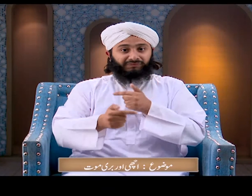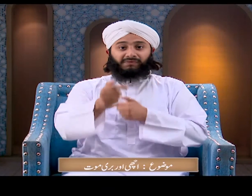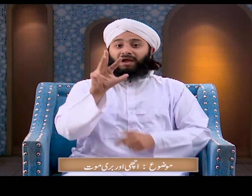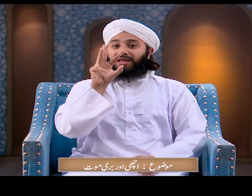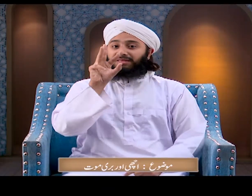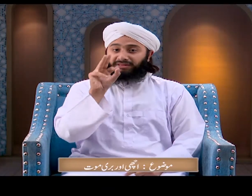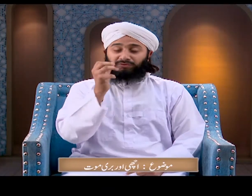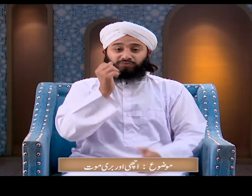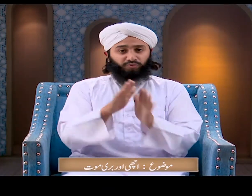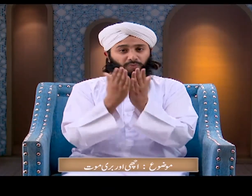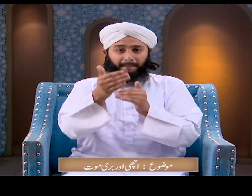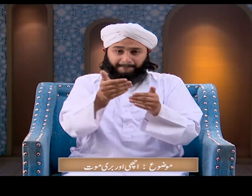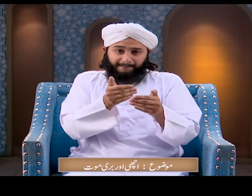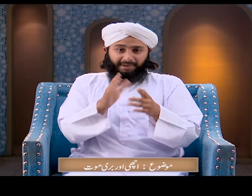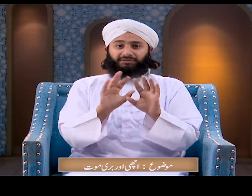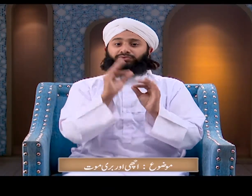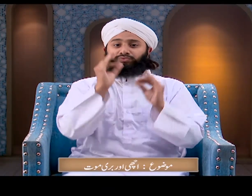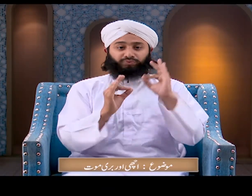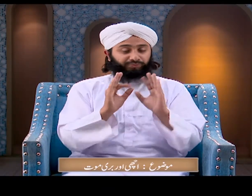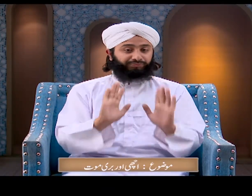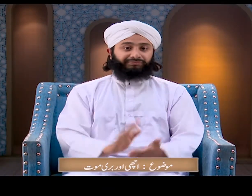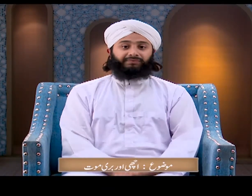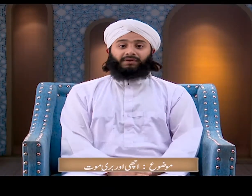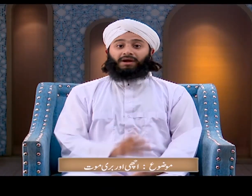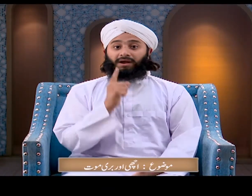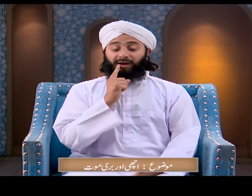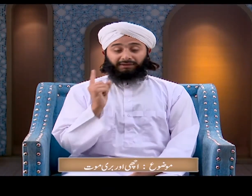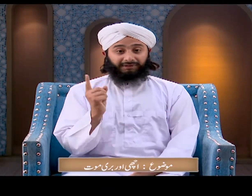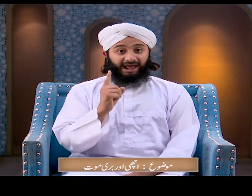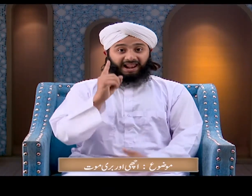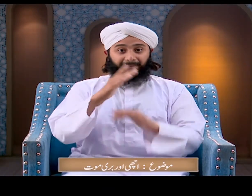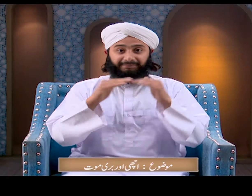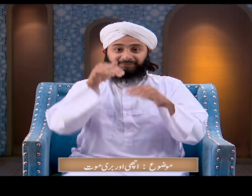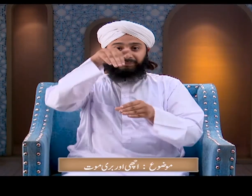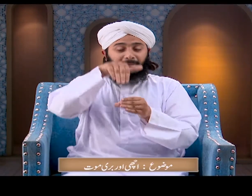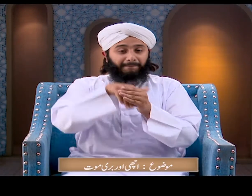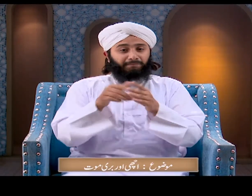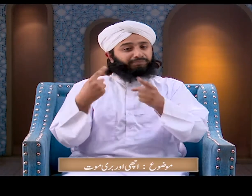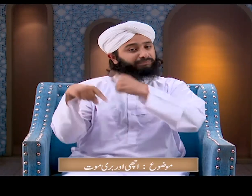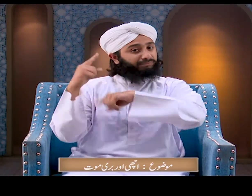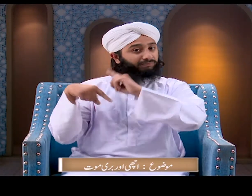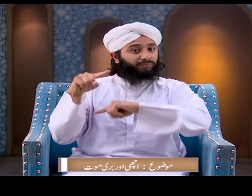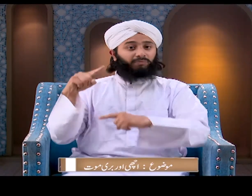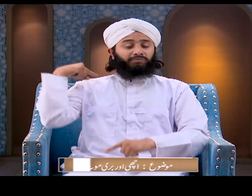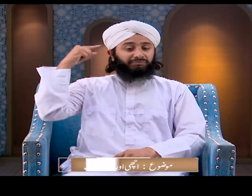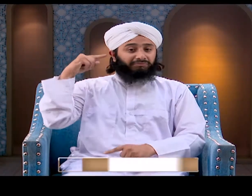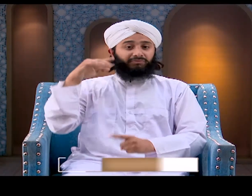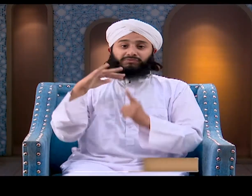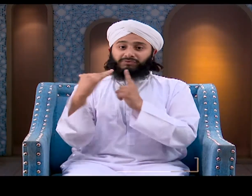کچھ پہلے مکمل ہوتی ہے۔ اس سورت مبارکہ میں اللہ پاک نے پچھلی امتوں کے حالات بیان فرمائے، نماز اور قبلے